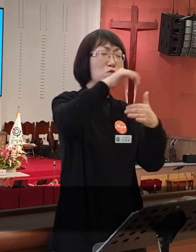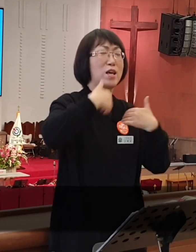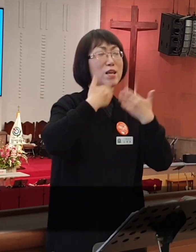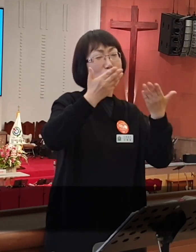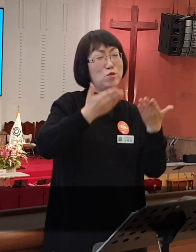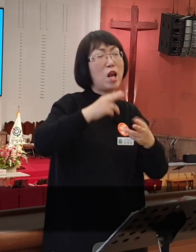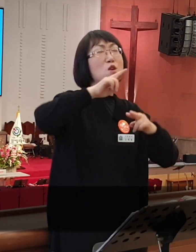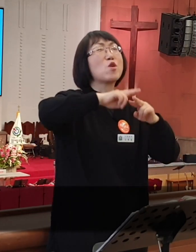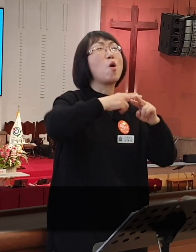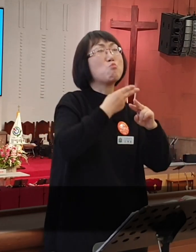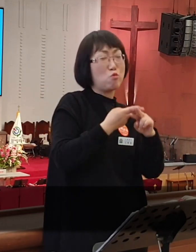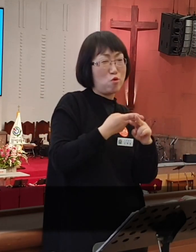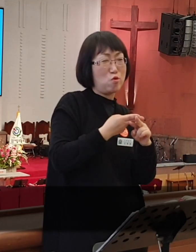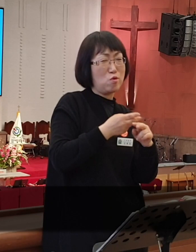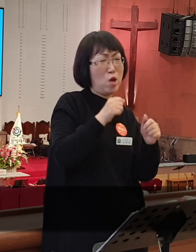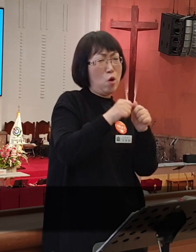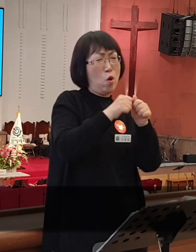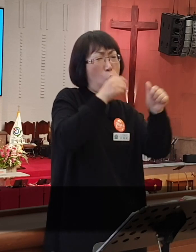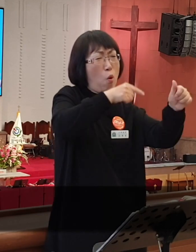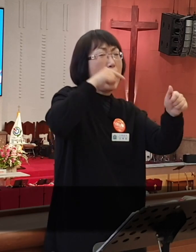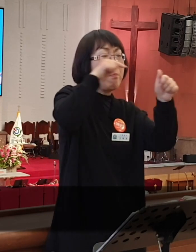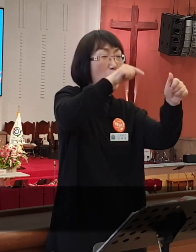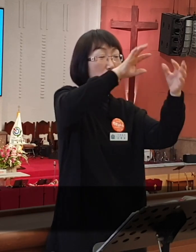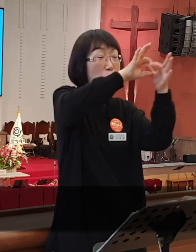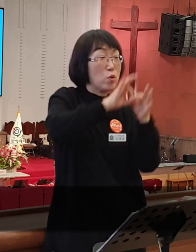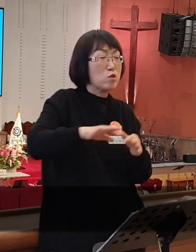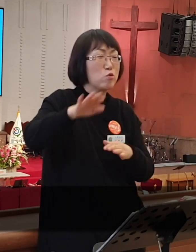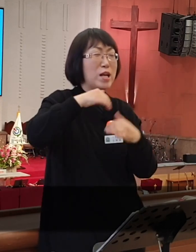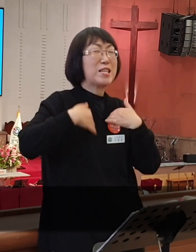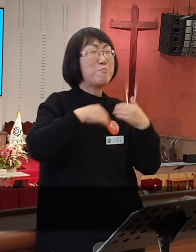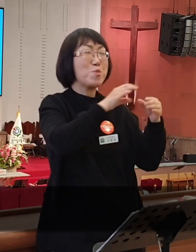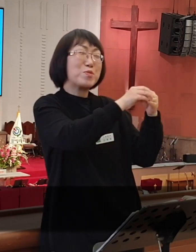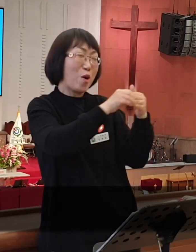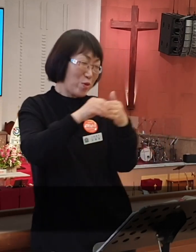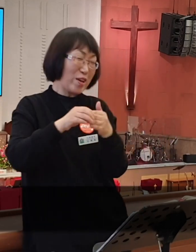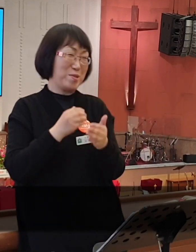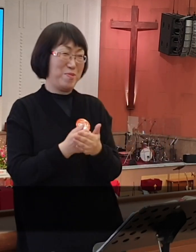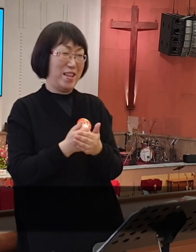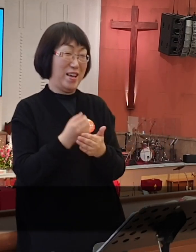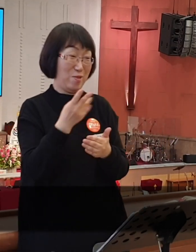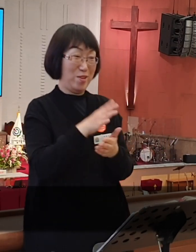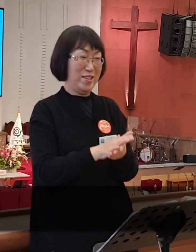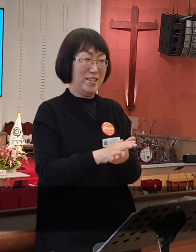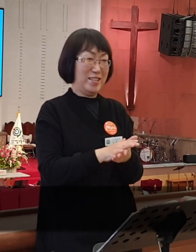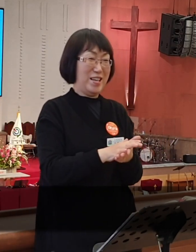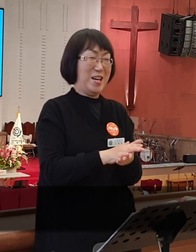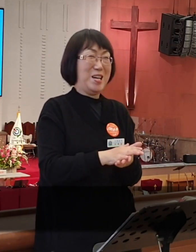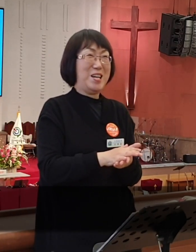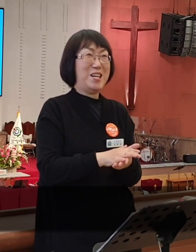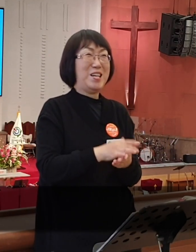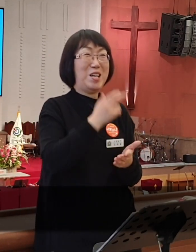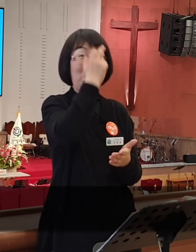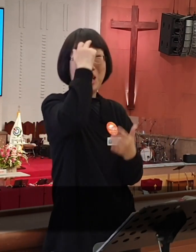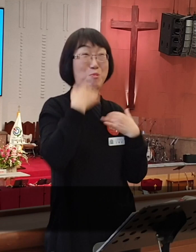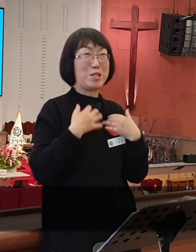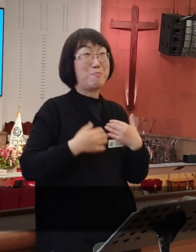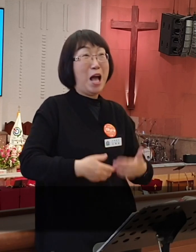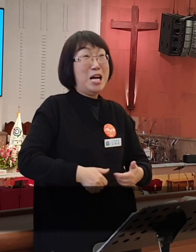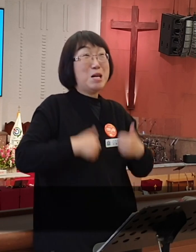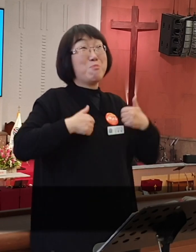우리에게 주시는 선물이에요. 권고와 명령을 통해서 우리를 기쁨으로 인도하십니다. 자, 제가 너무 소리를 질렀어요.